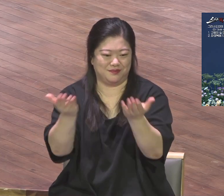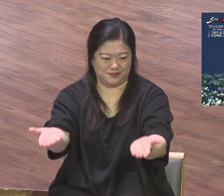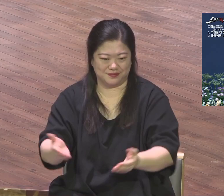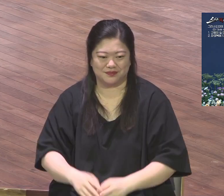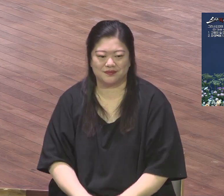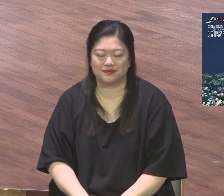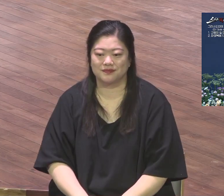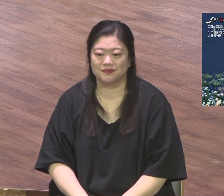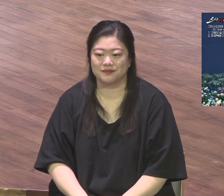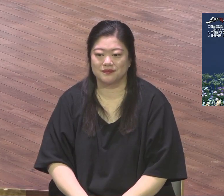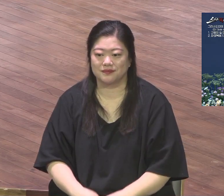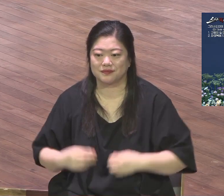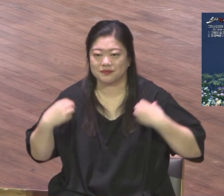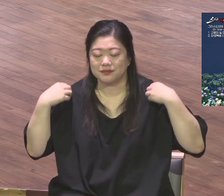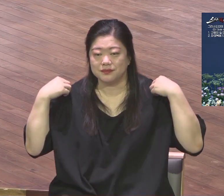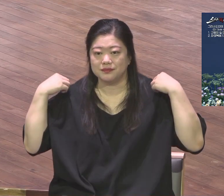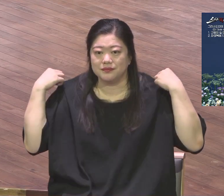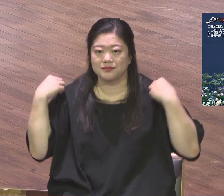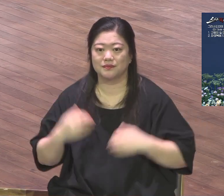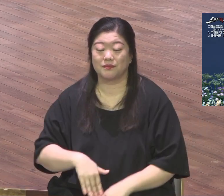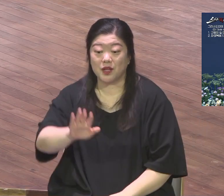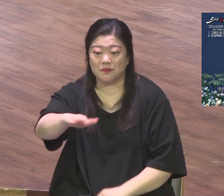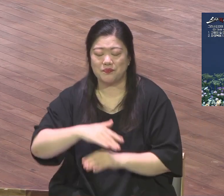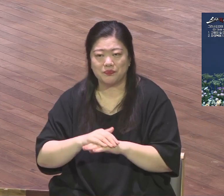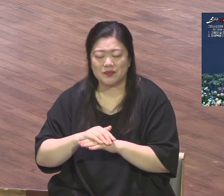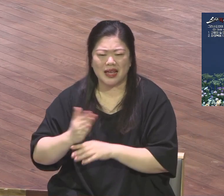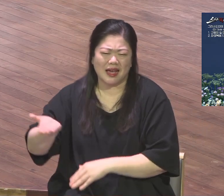그 이솝의 우화집에 보면은